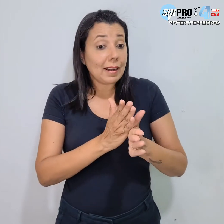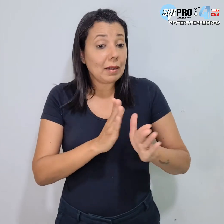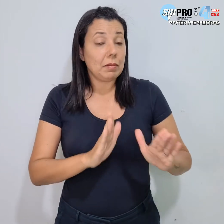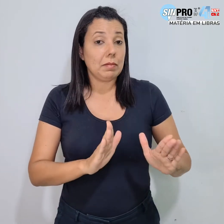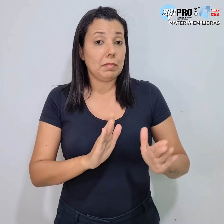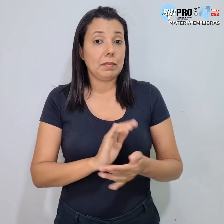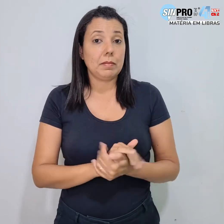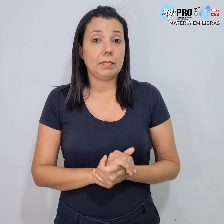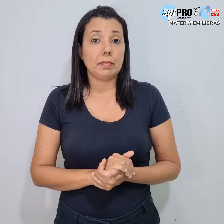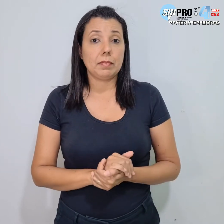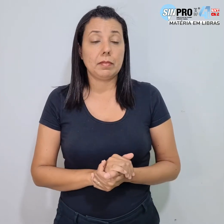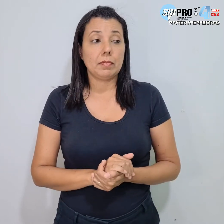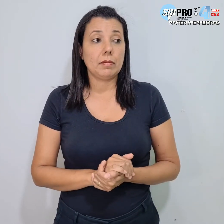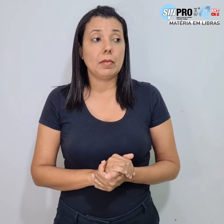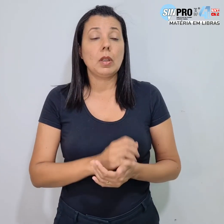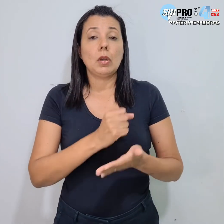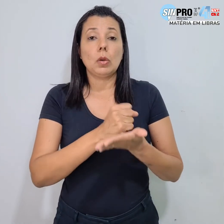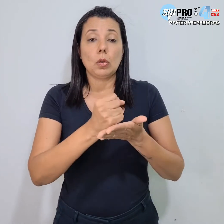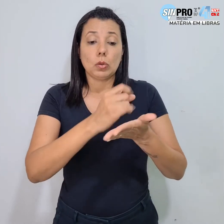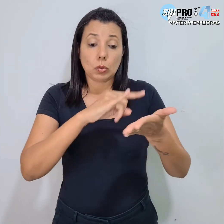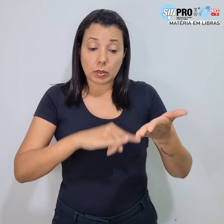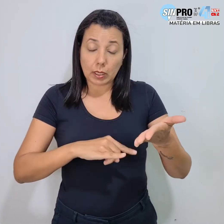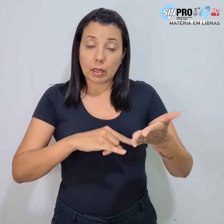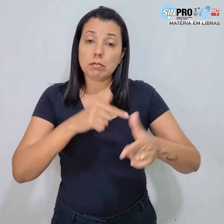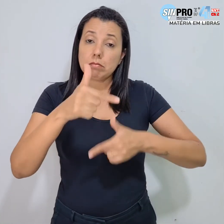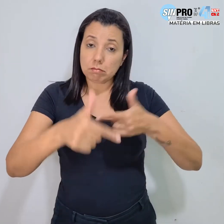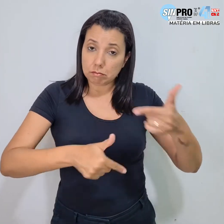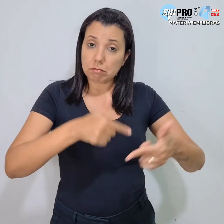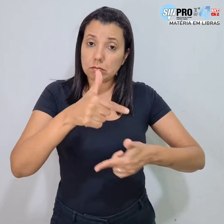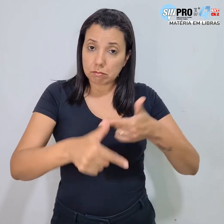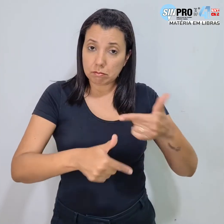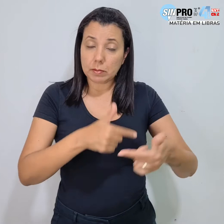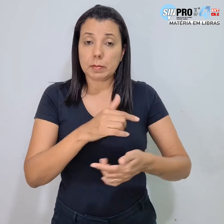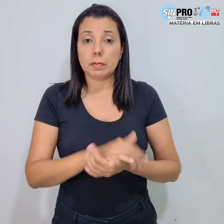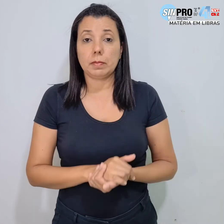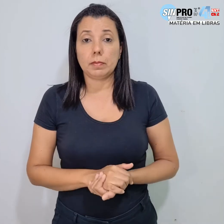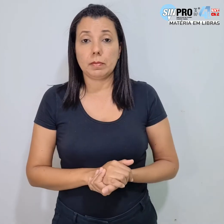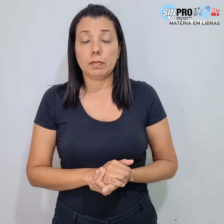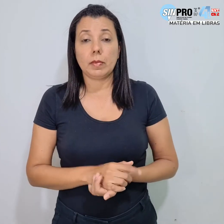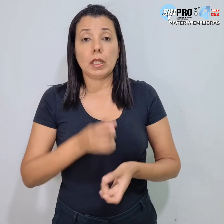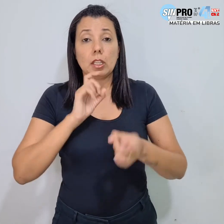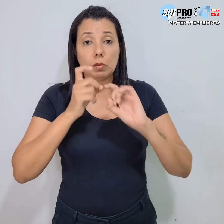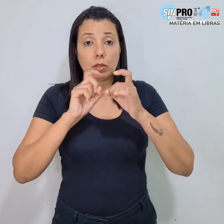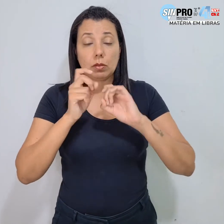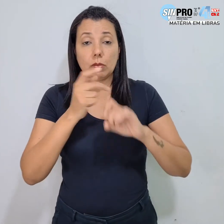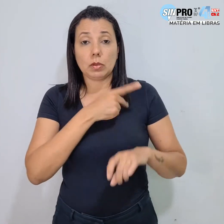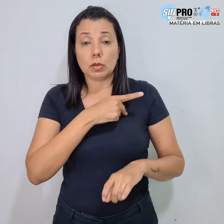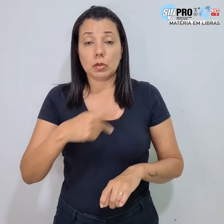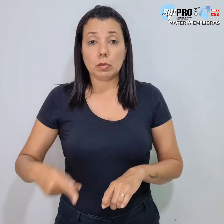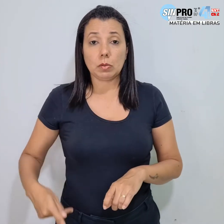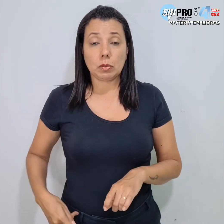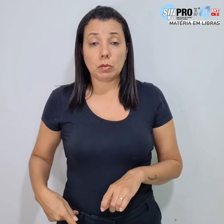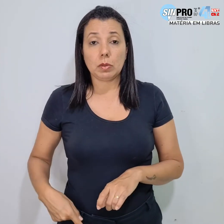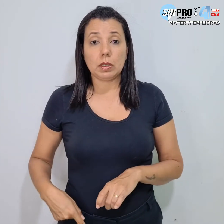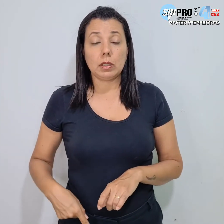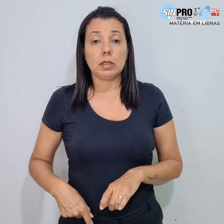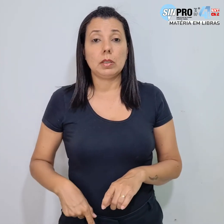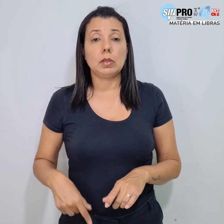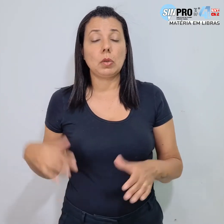esvaziar os contratos de trabalho nas administrações públicas ao longo